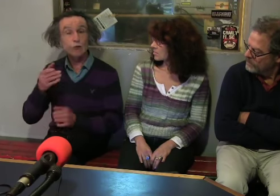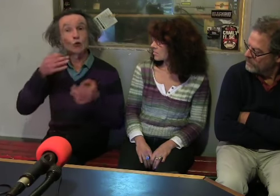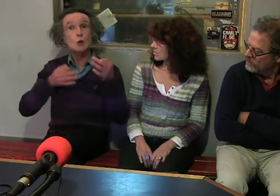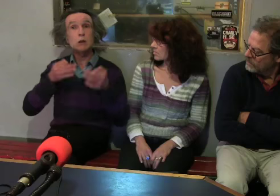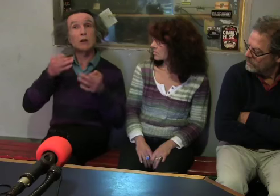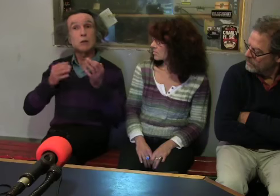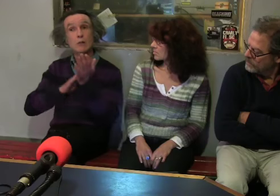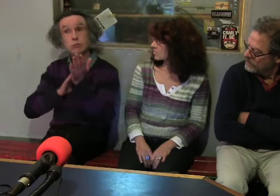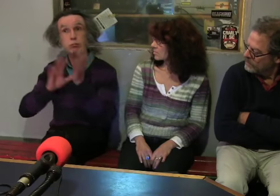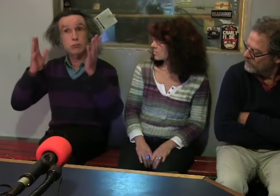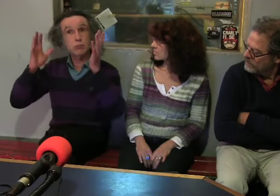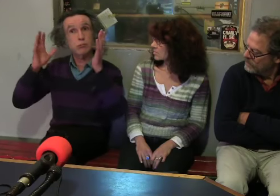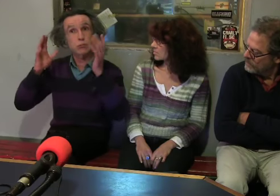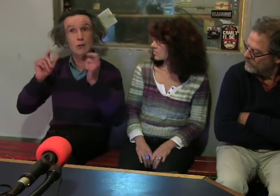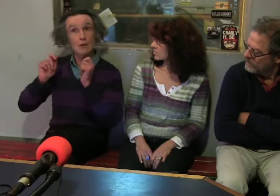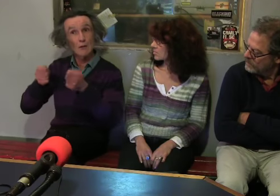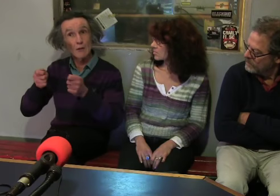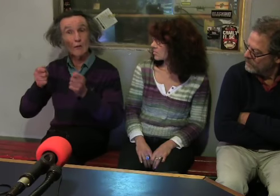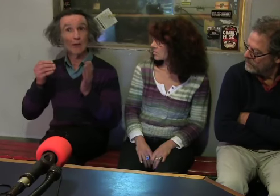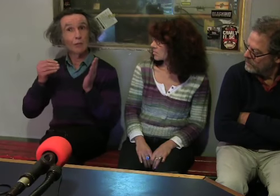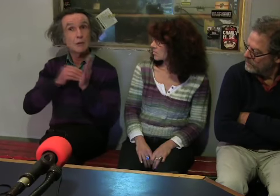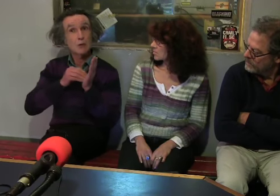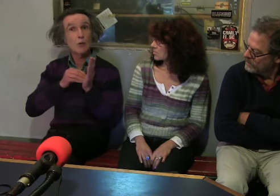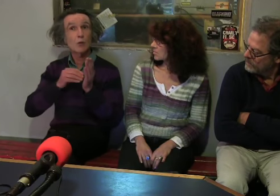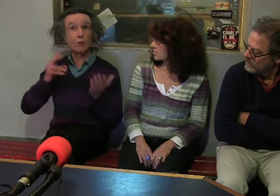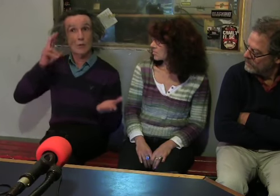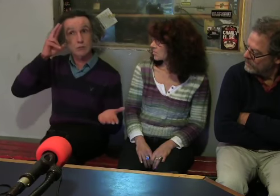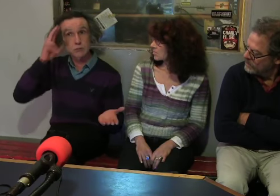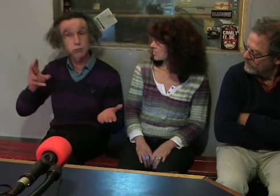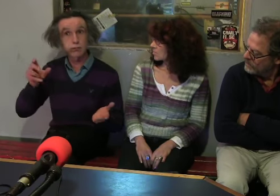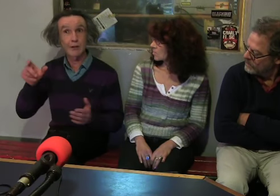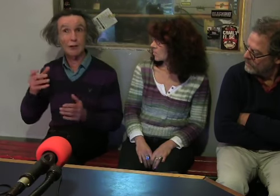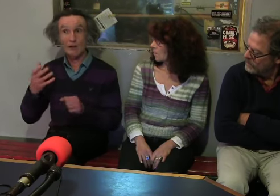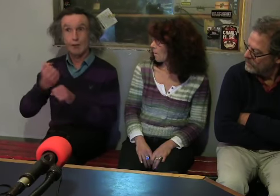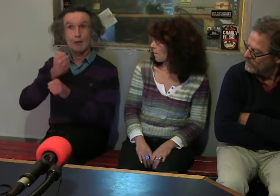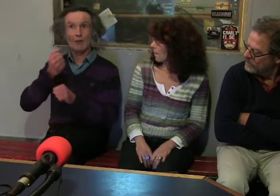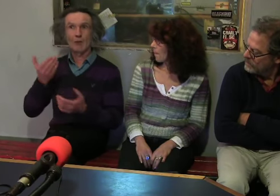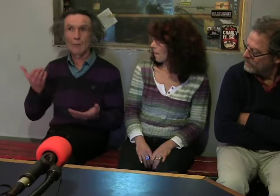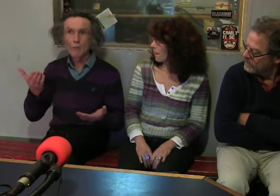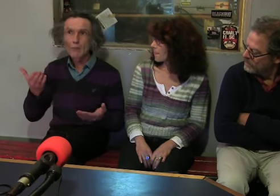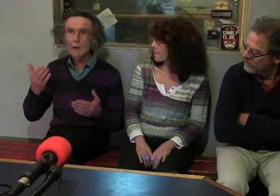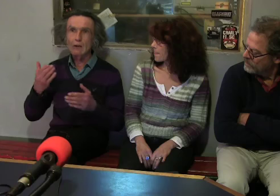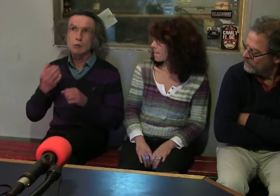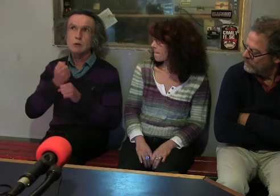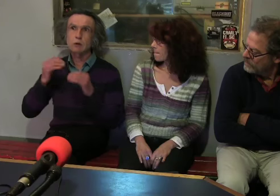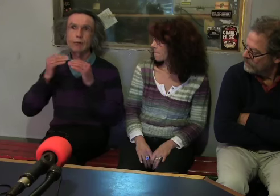d'histoire, donc une thèse d'histoire avec félicitations du jury et mention très honorable. Donc il